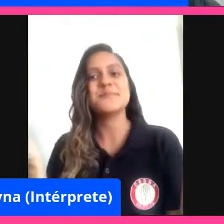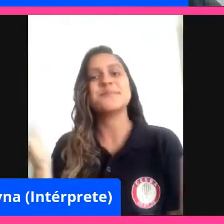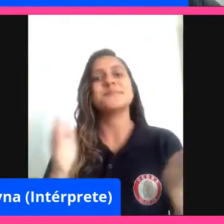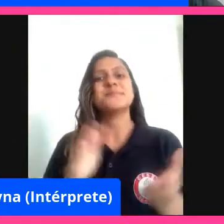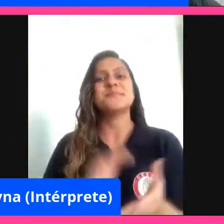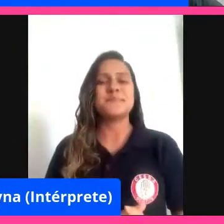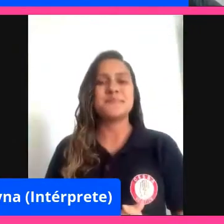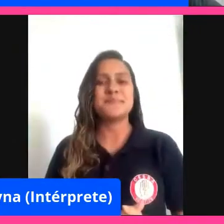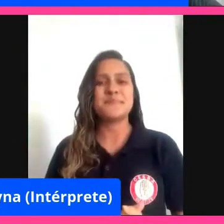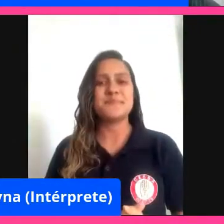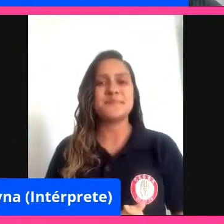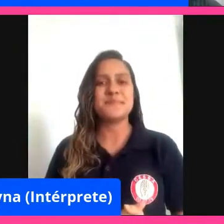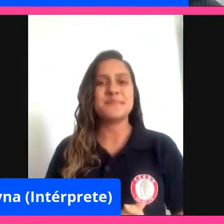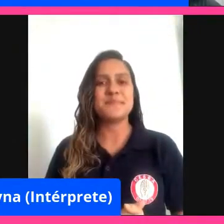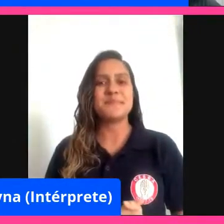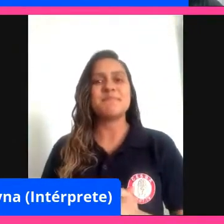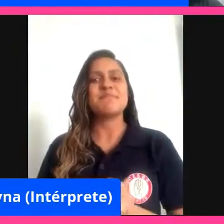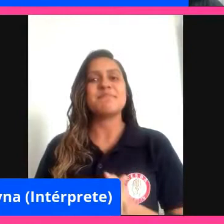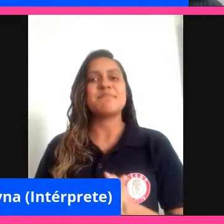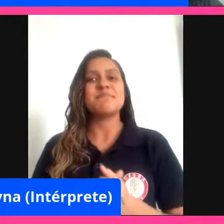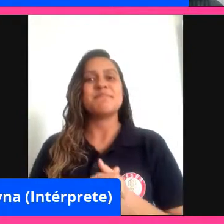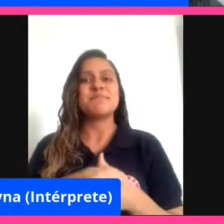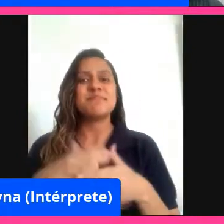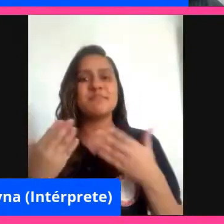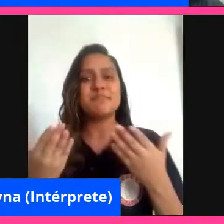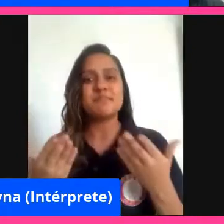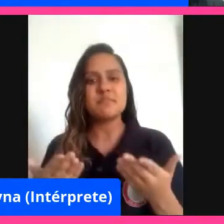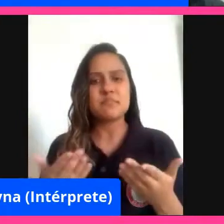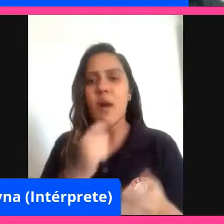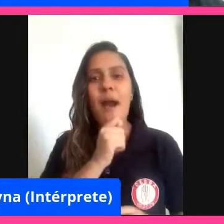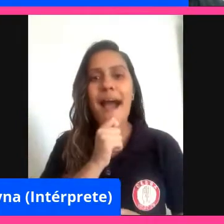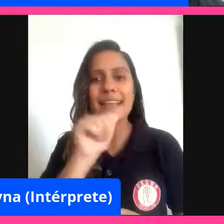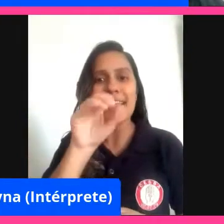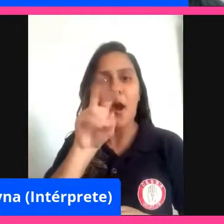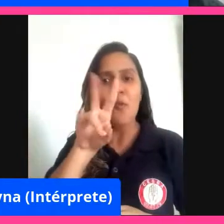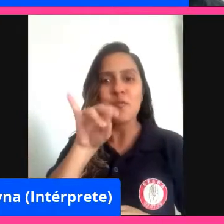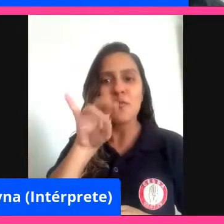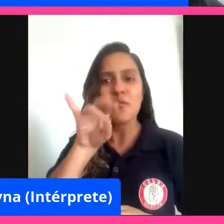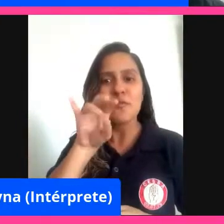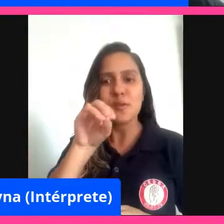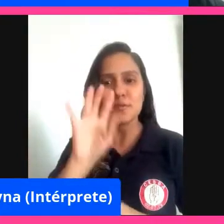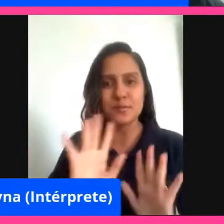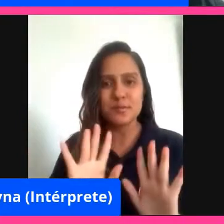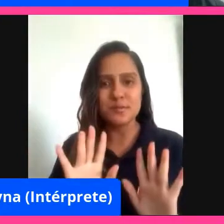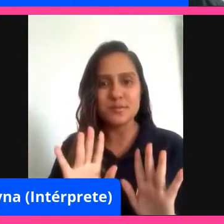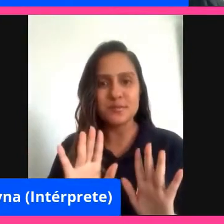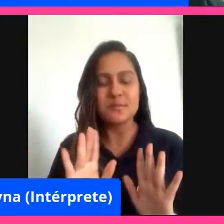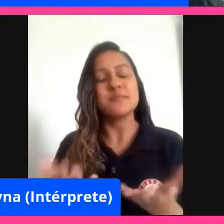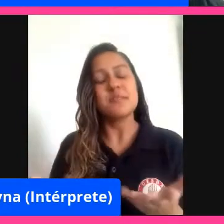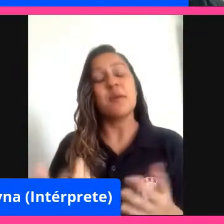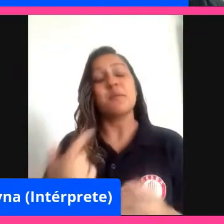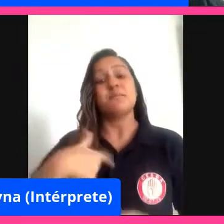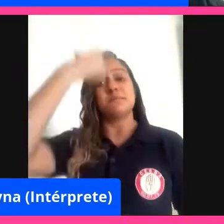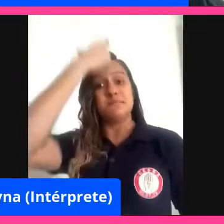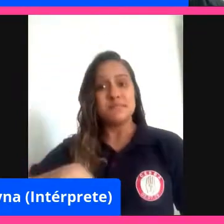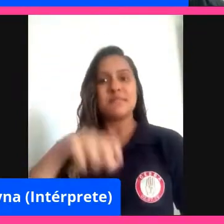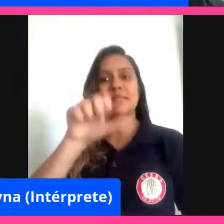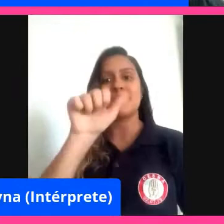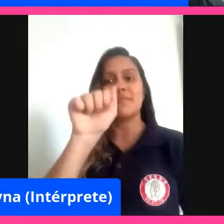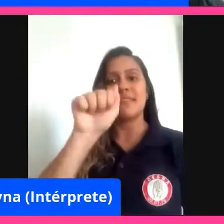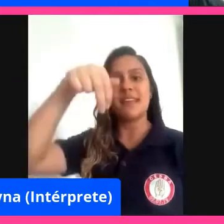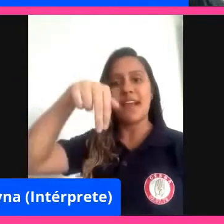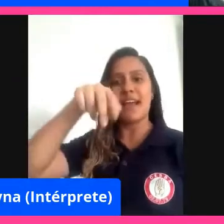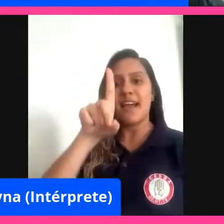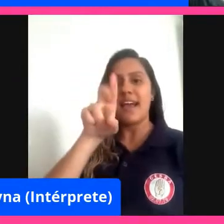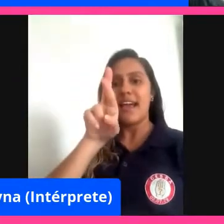ainda. Mas então, eu sou Andréa Bittencourt, professora do Instituto Federal da Bahia. Estou muito